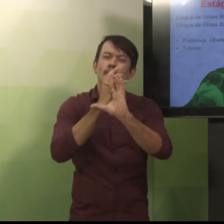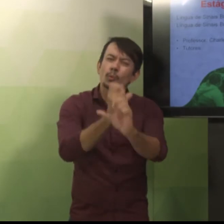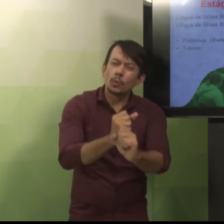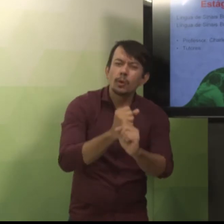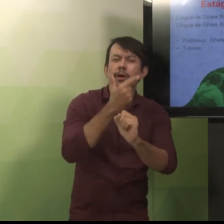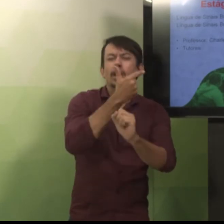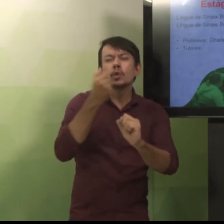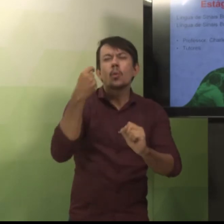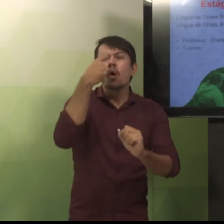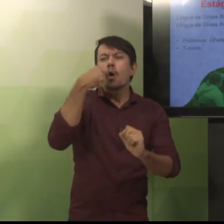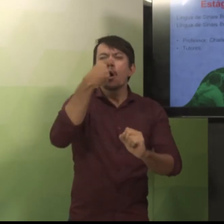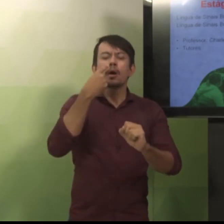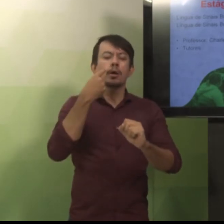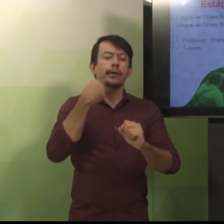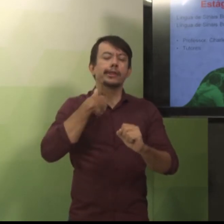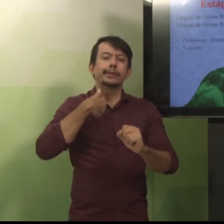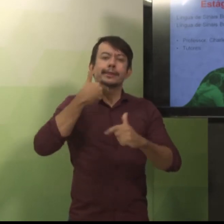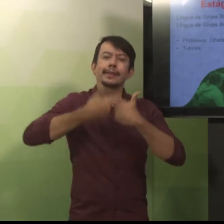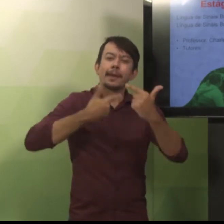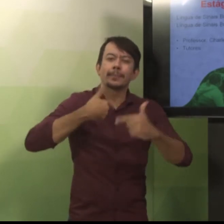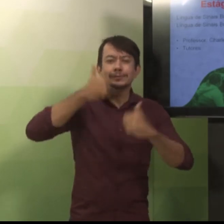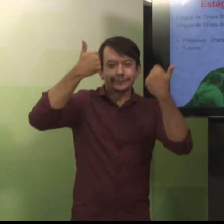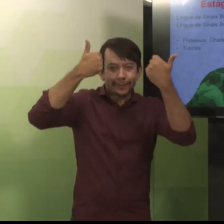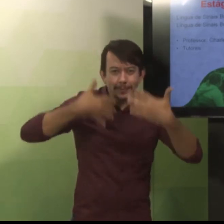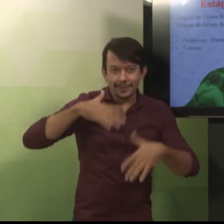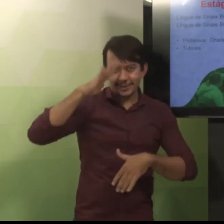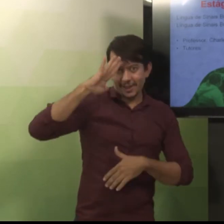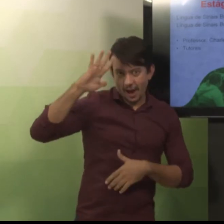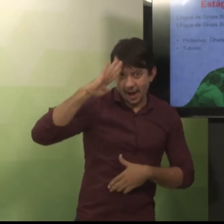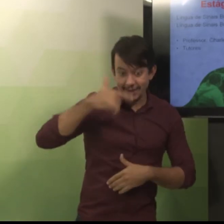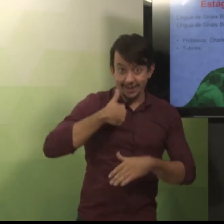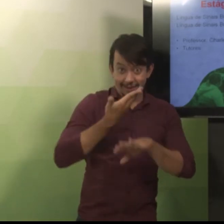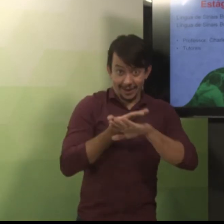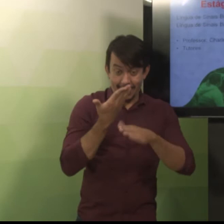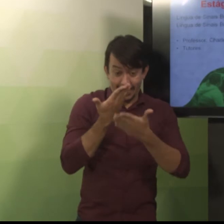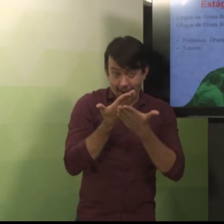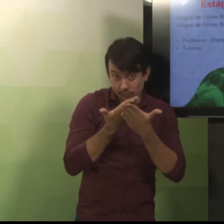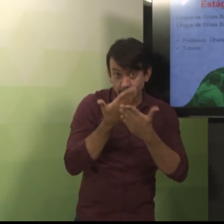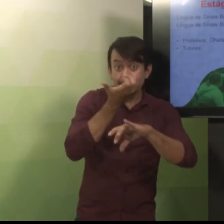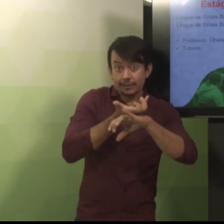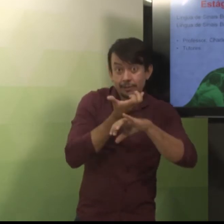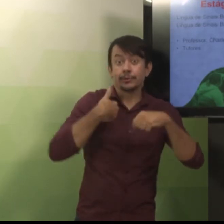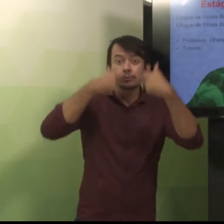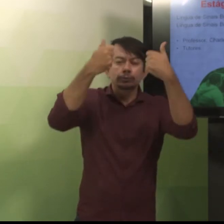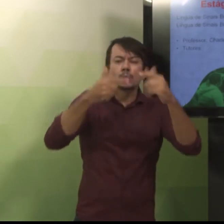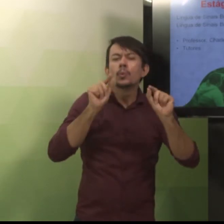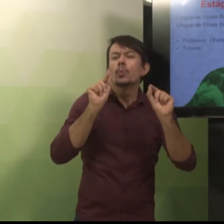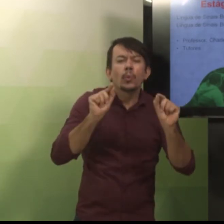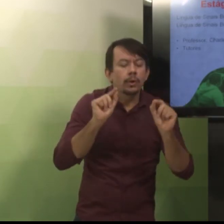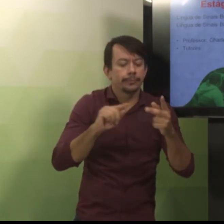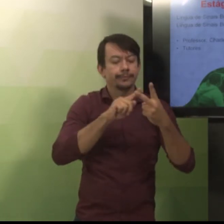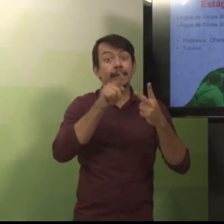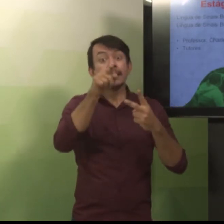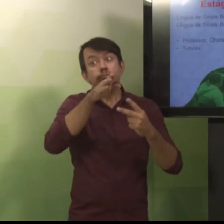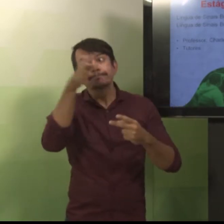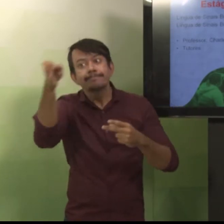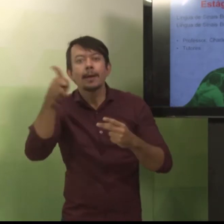horas. Serão 200 horas de trabalho, o qual explicarei para vocês a teoria e a